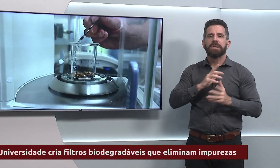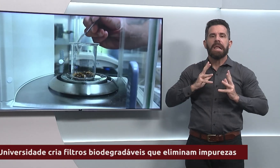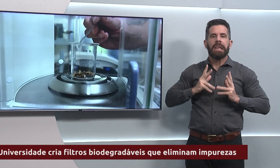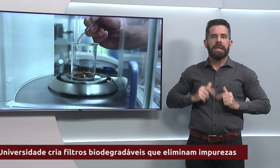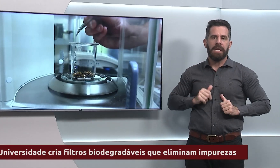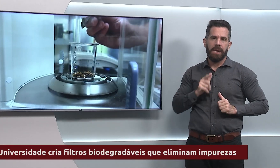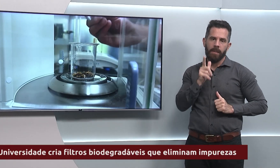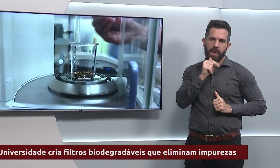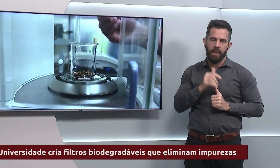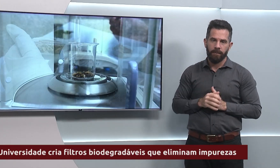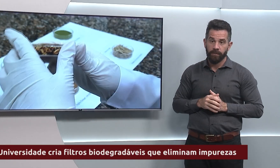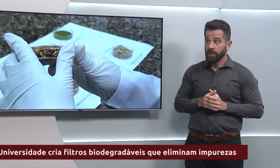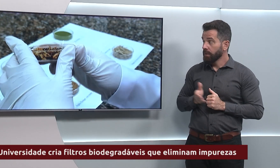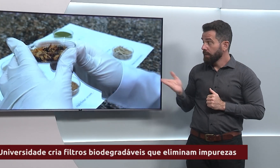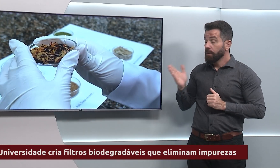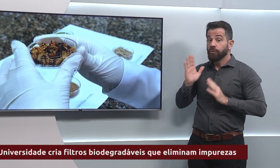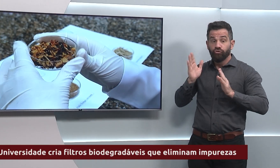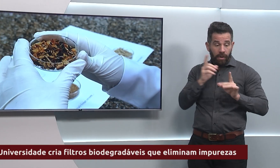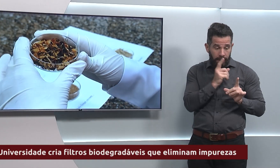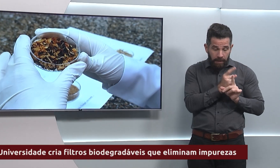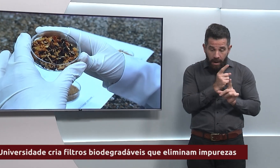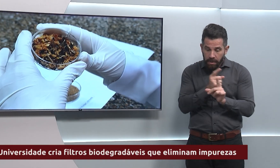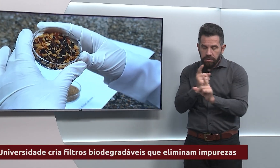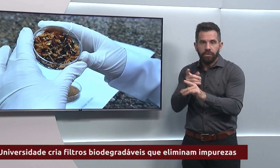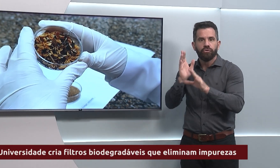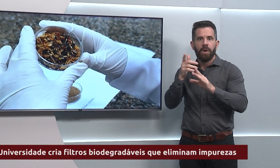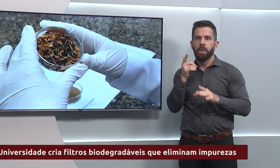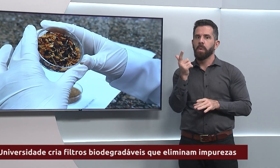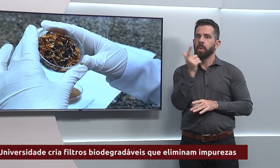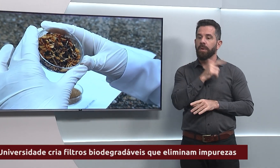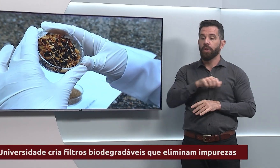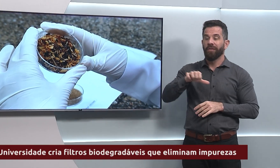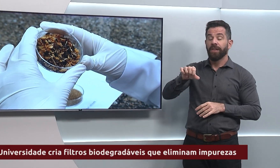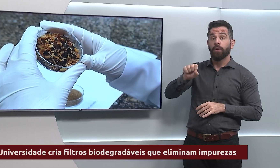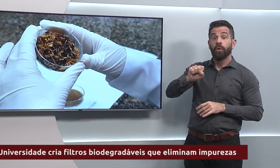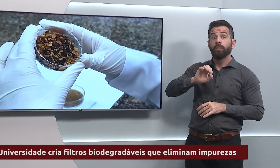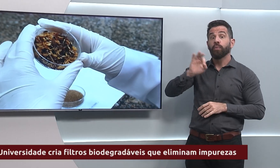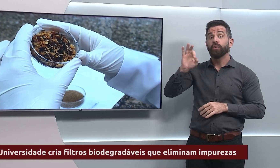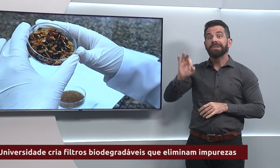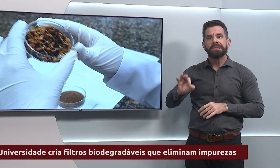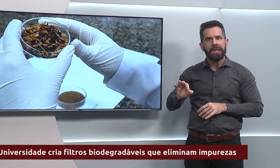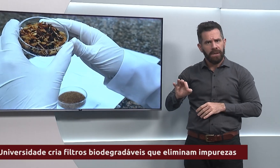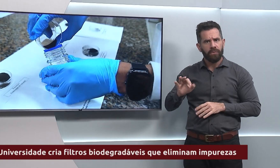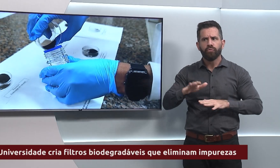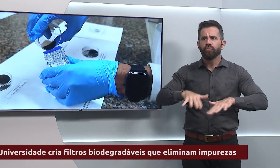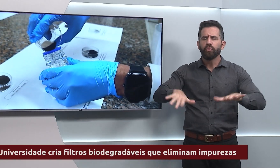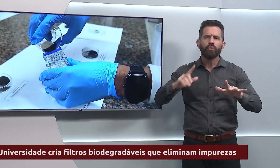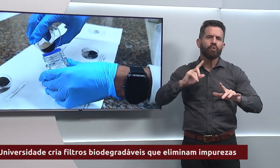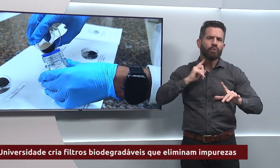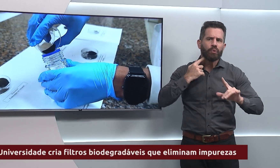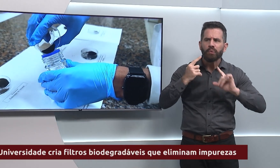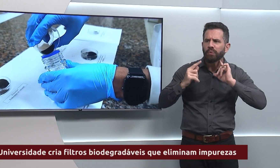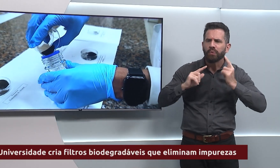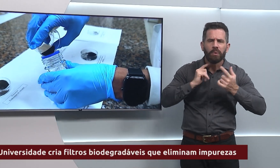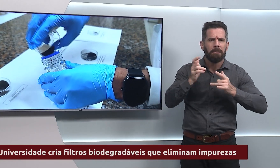para remover até 98% dos poluentes em poucos minutos. No entanto, as pesquisas ainda